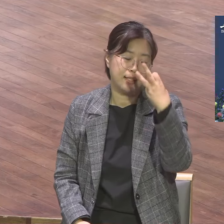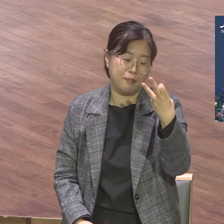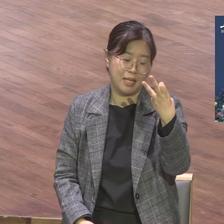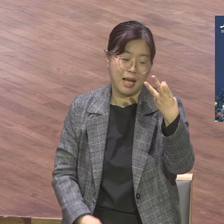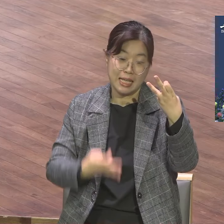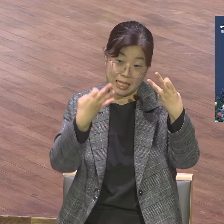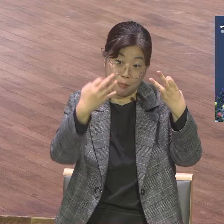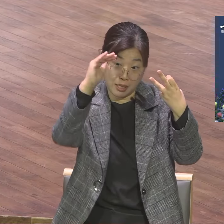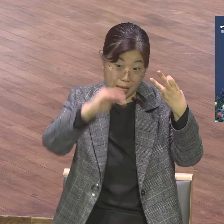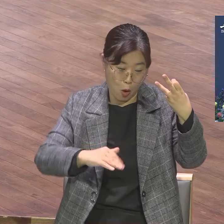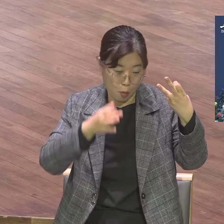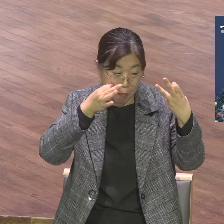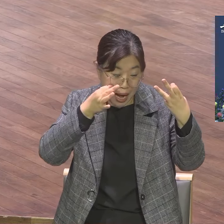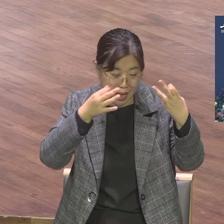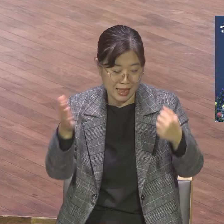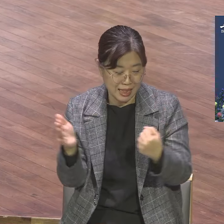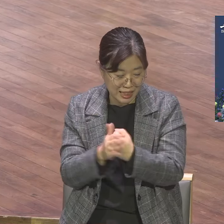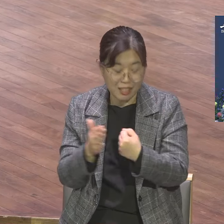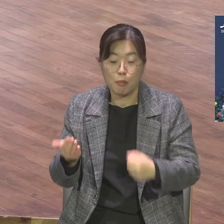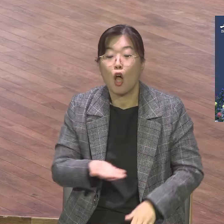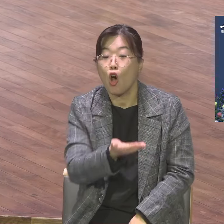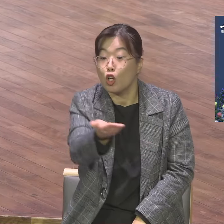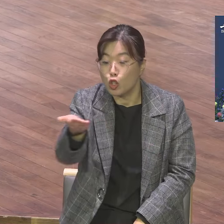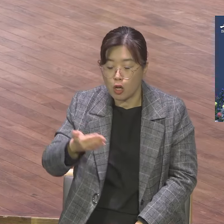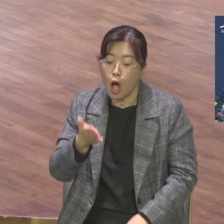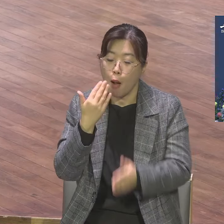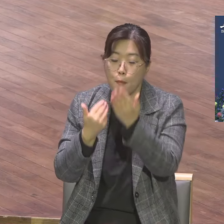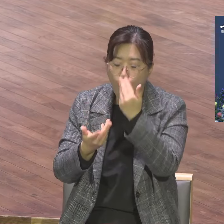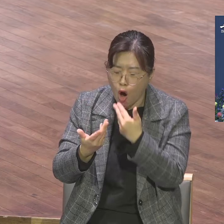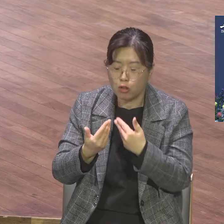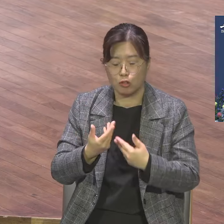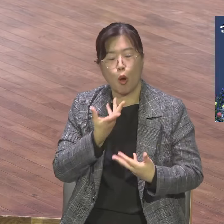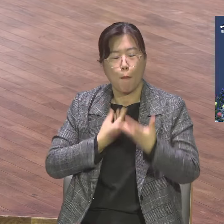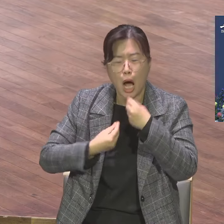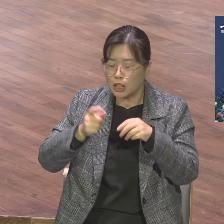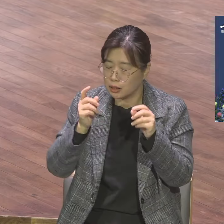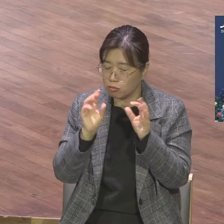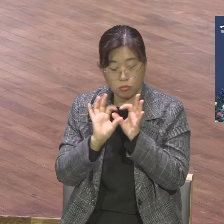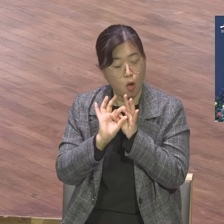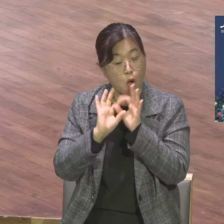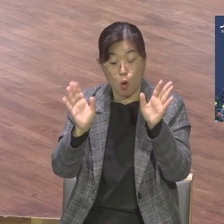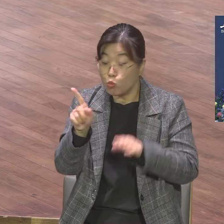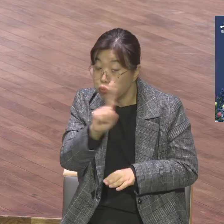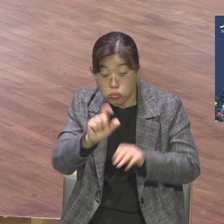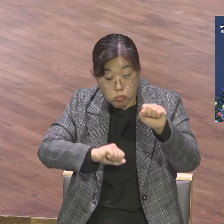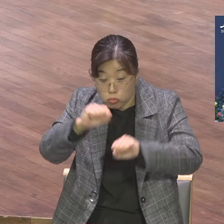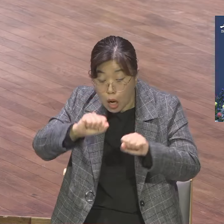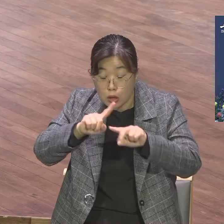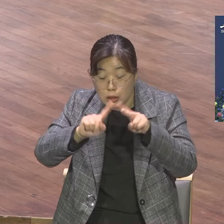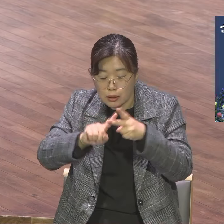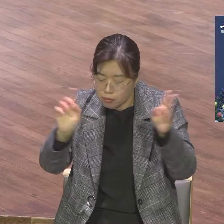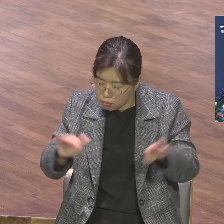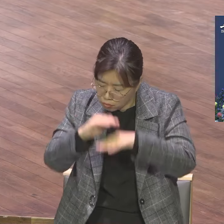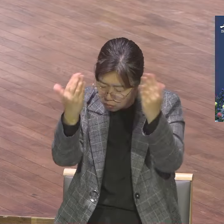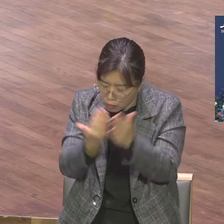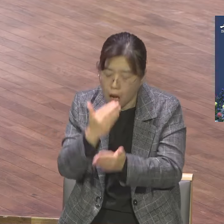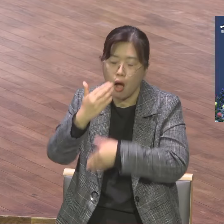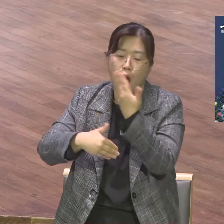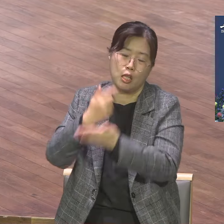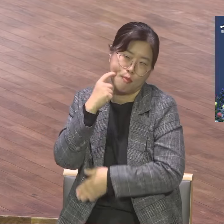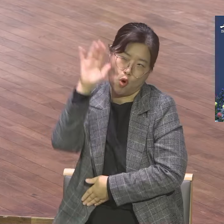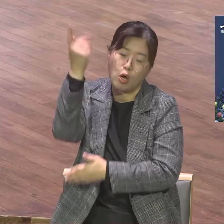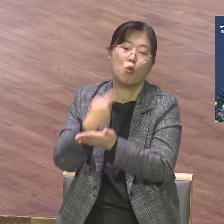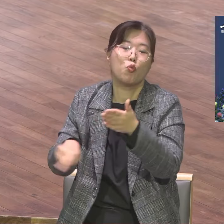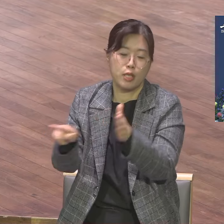이렇게 선포합니다. 그런즉 너희가 먹든지 마시든지 무엇을 하든지 다 하나님의